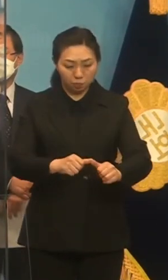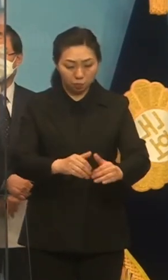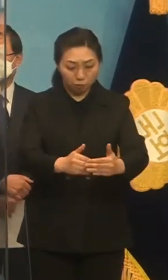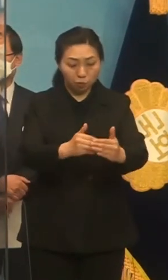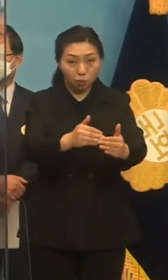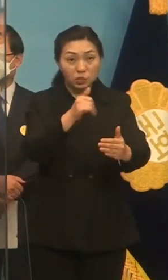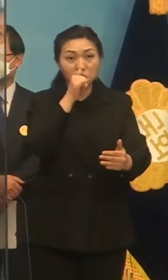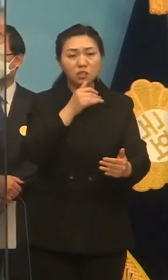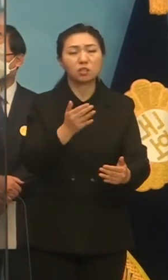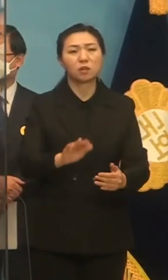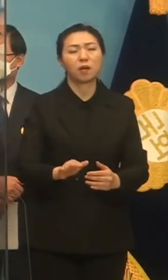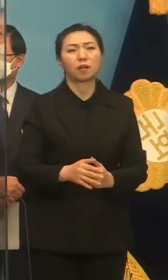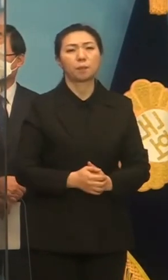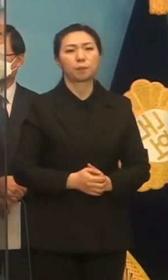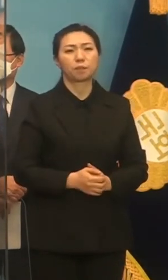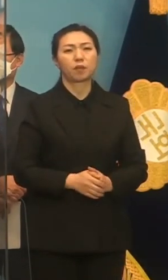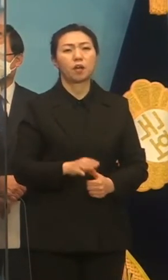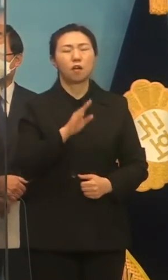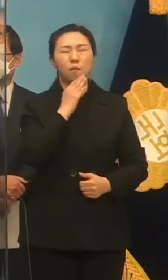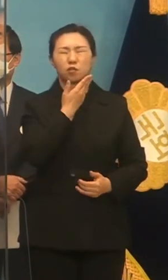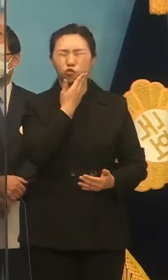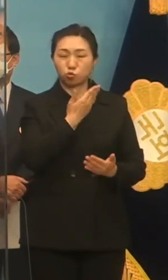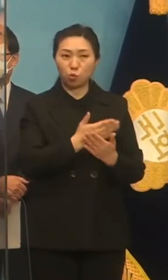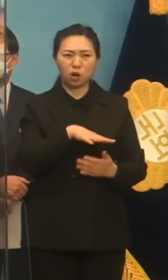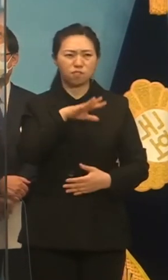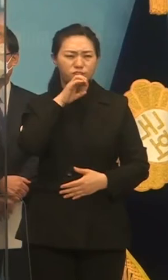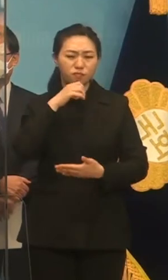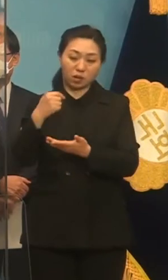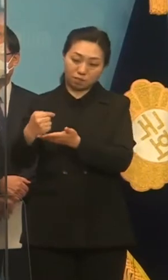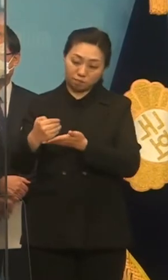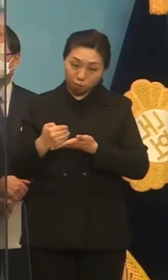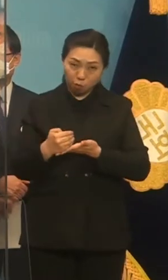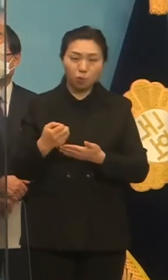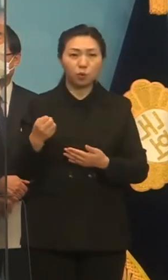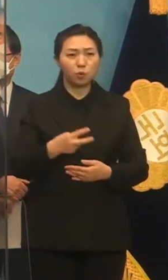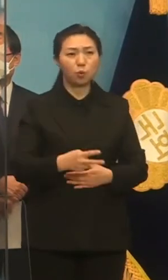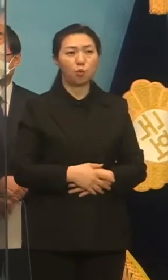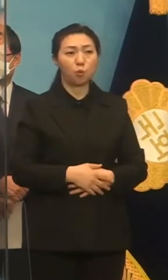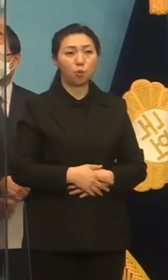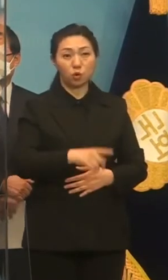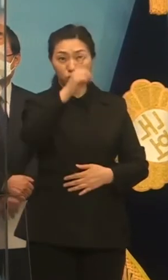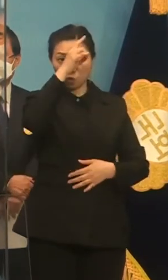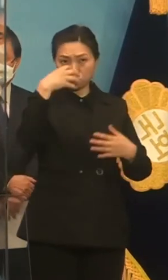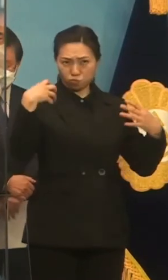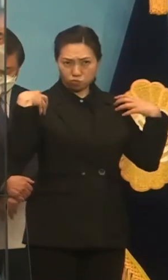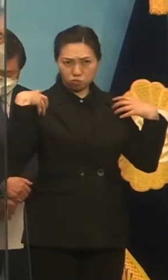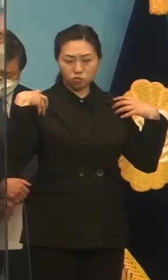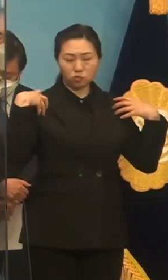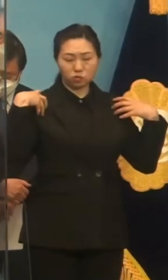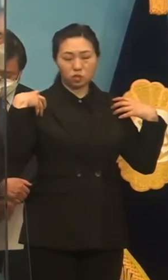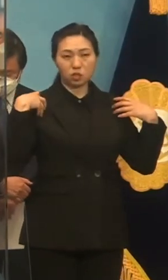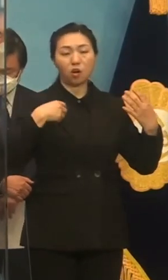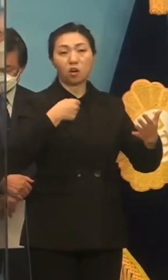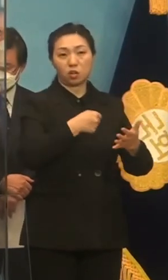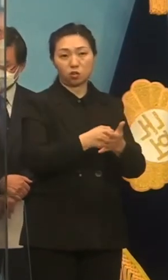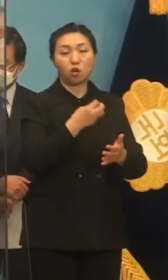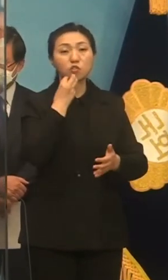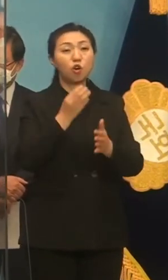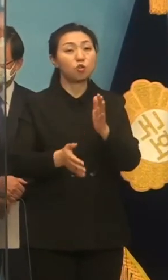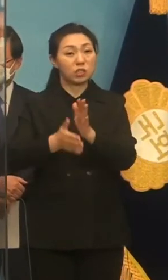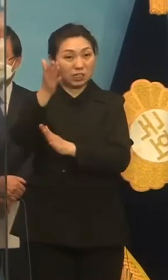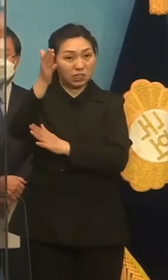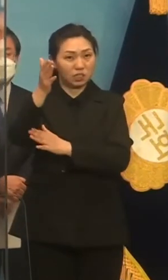만 주요한 미러링 나라 9 그 국가번호 은 어 서울시청을